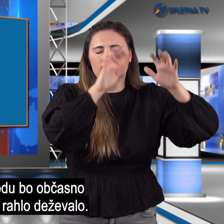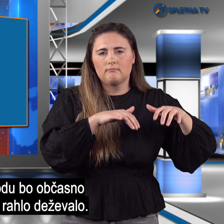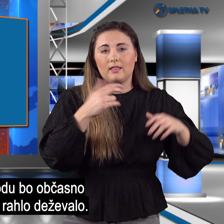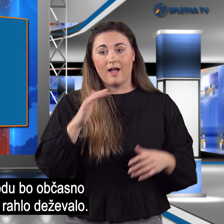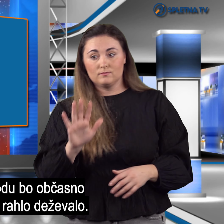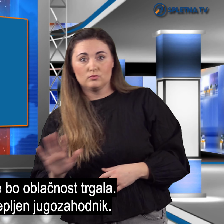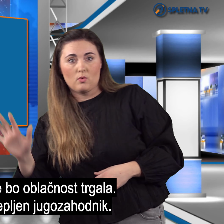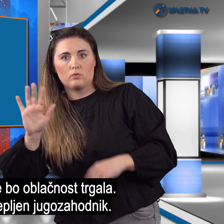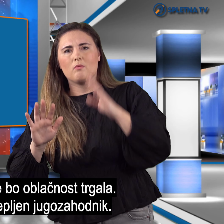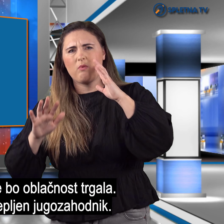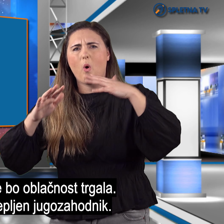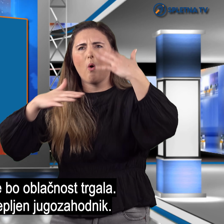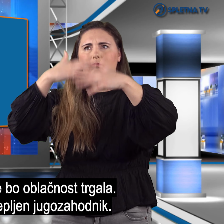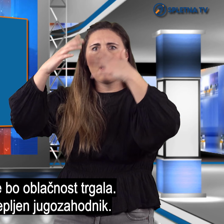Na vzhodu se bo oblačnost trgala.